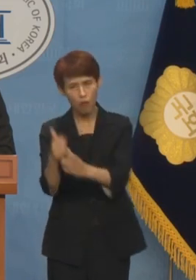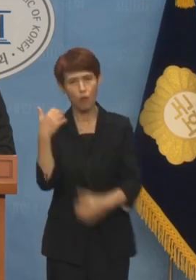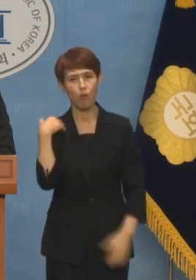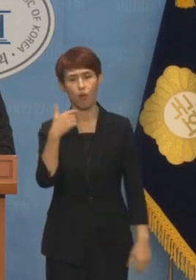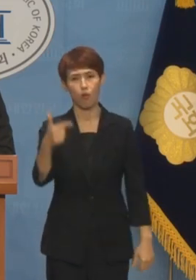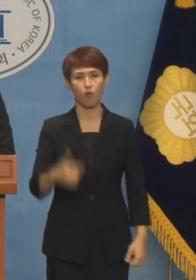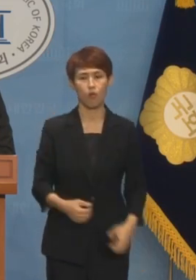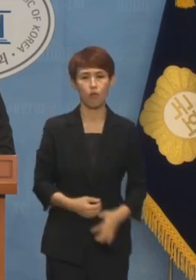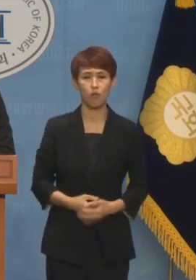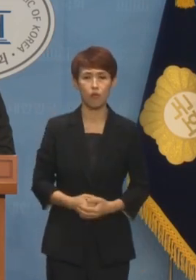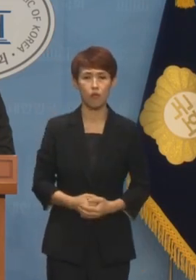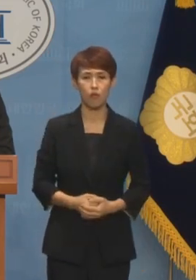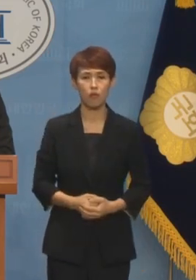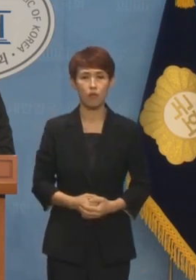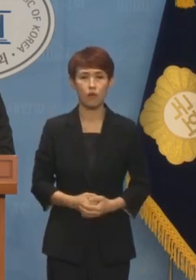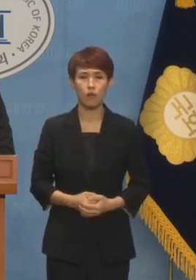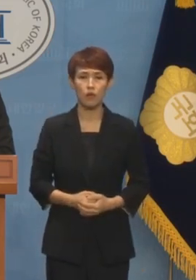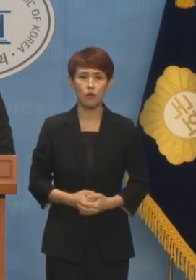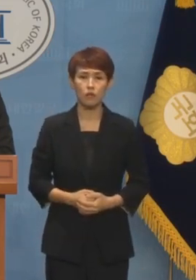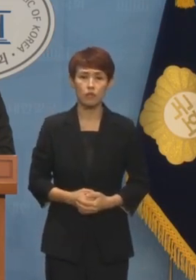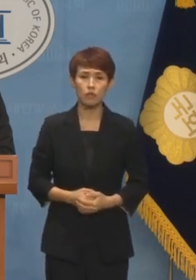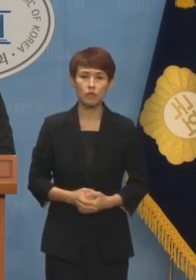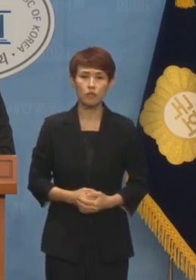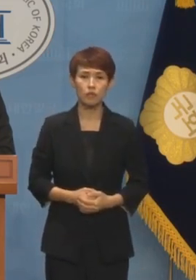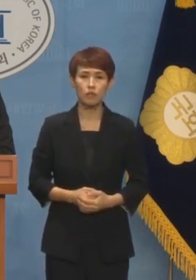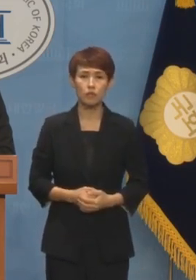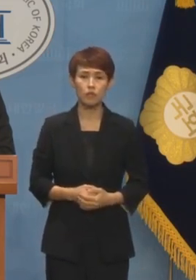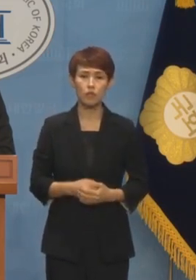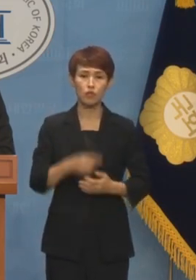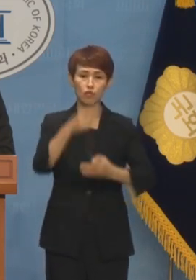이 같은 상황 속에 현실을 모르고 진행된